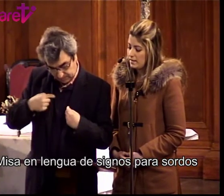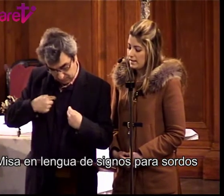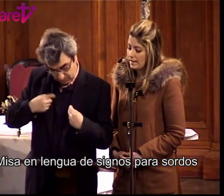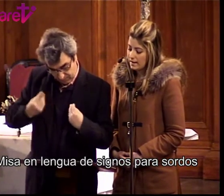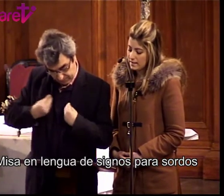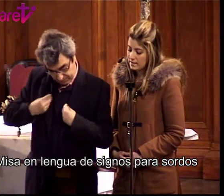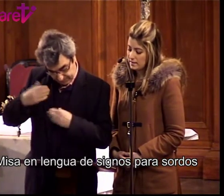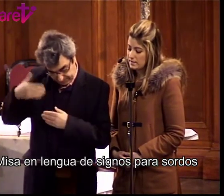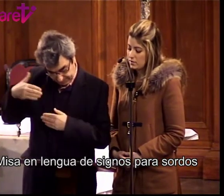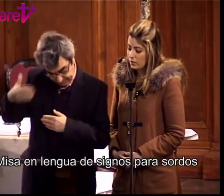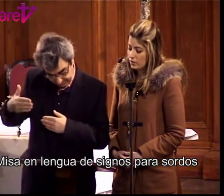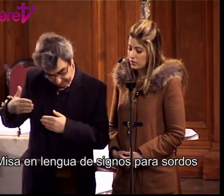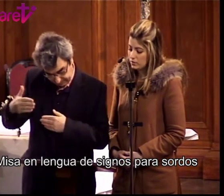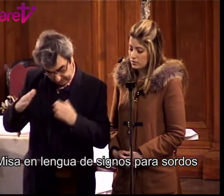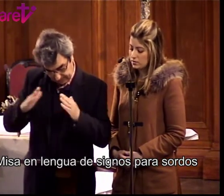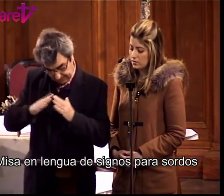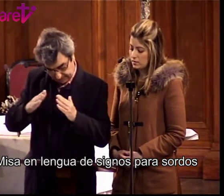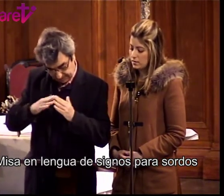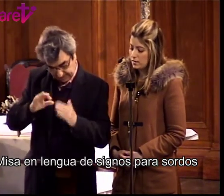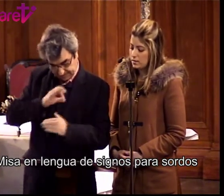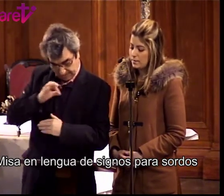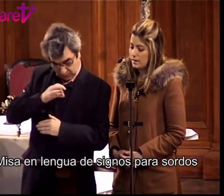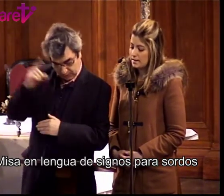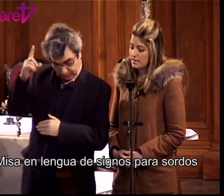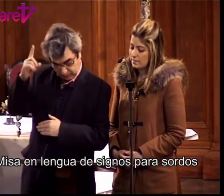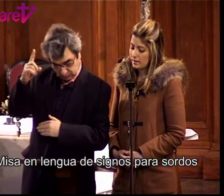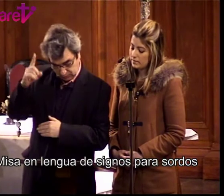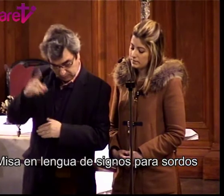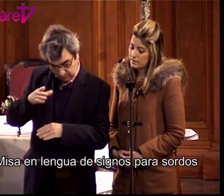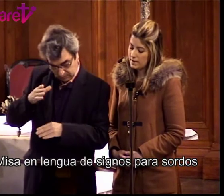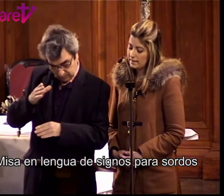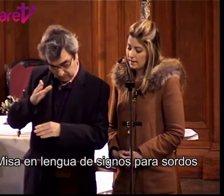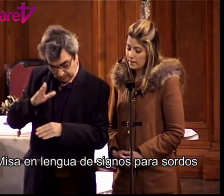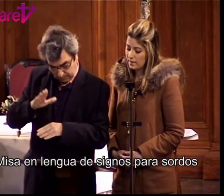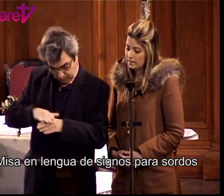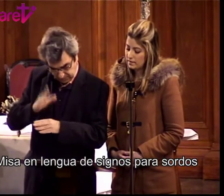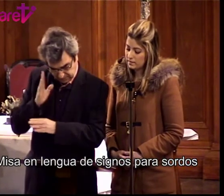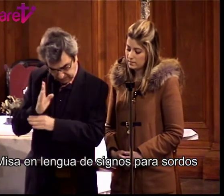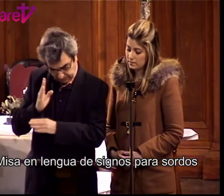la casa del Señor Dios para siempre, eternamente.